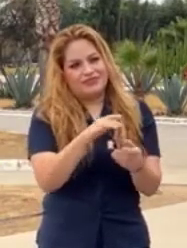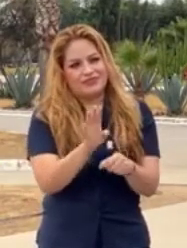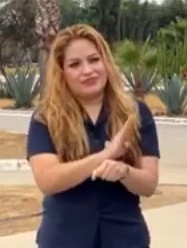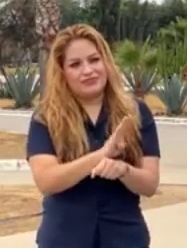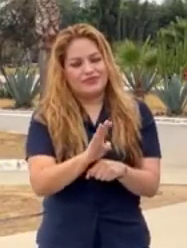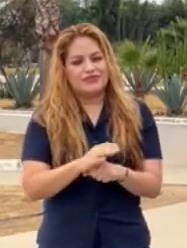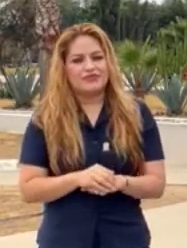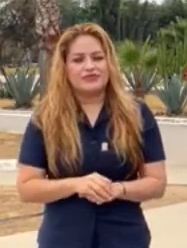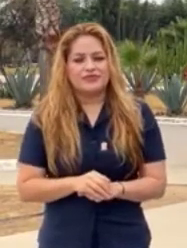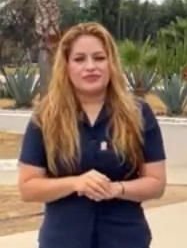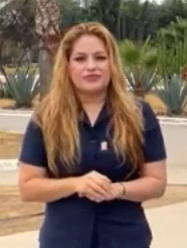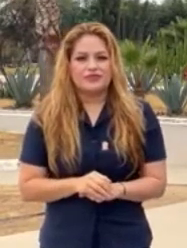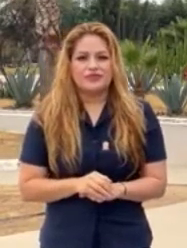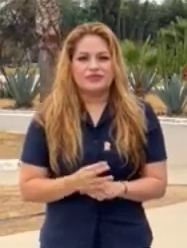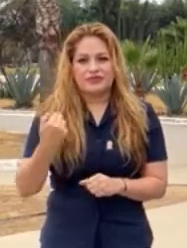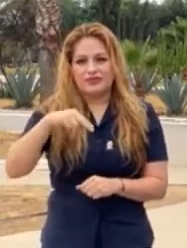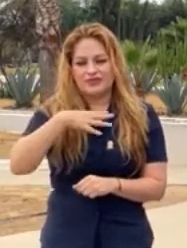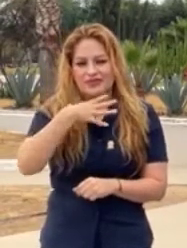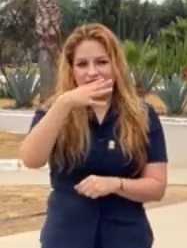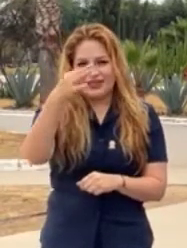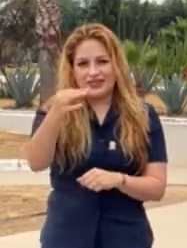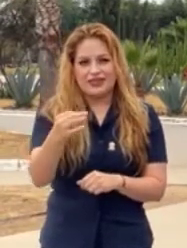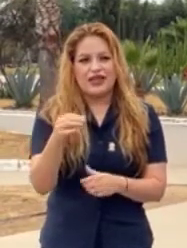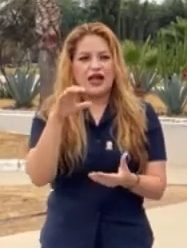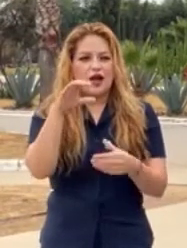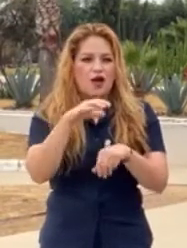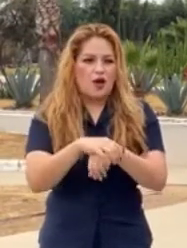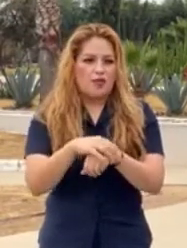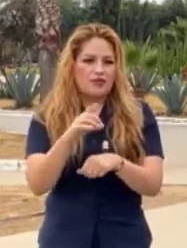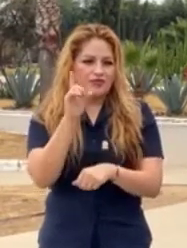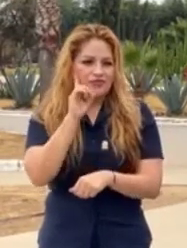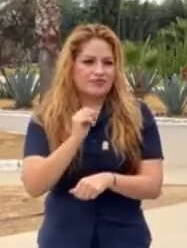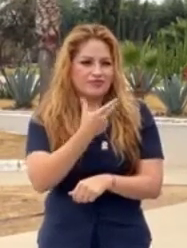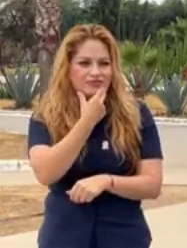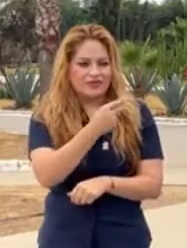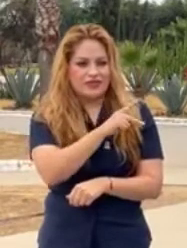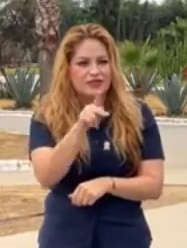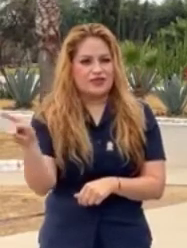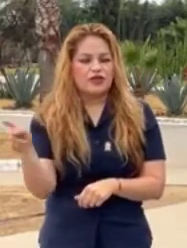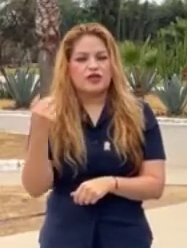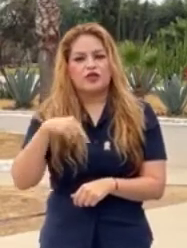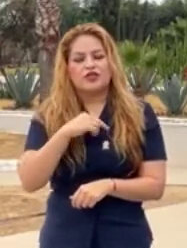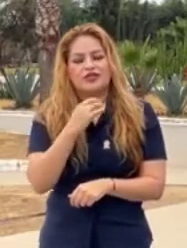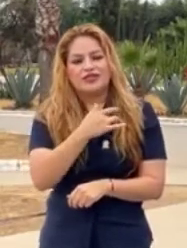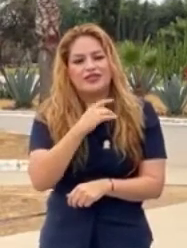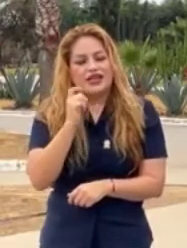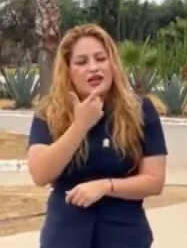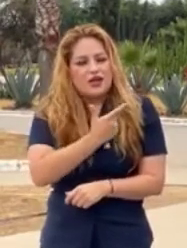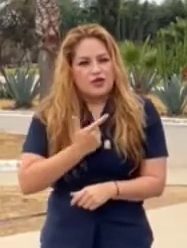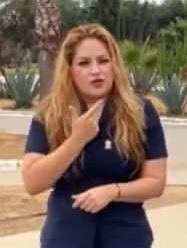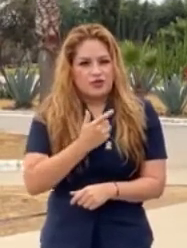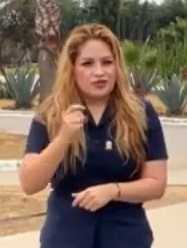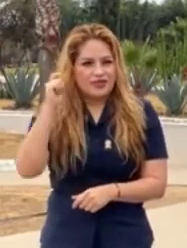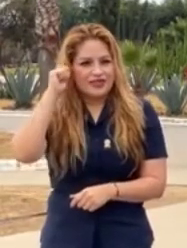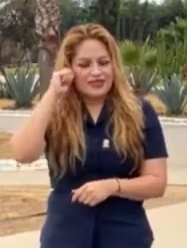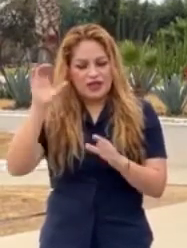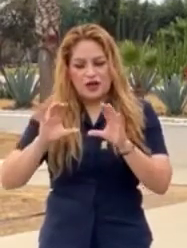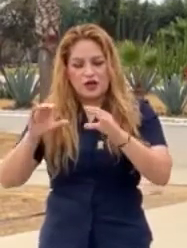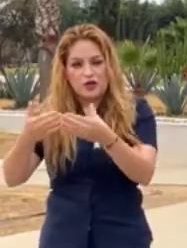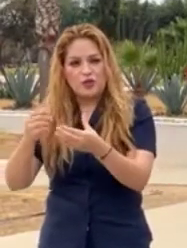Decirles, amigas y amigos, que finalmente nos da mucho gusto que también la Dirección de Servicios Públicos Municipales logrará